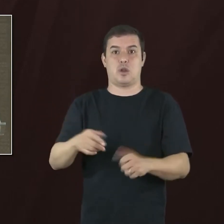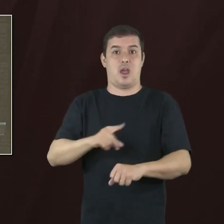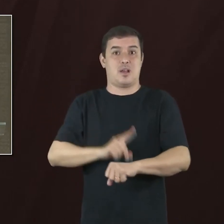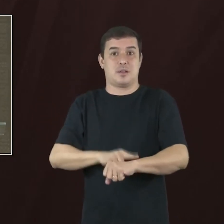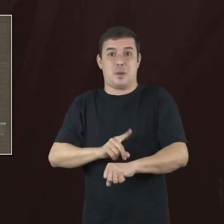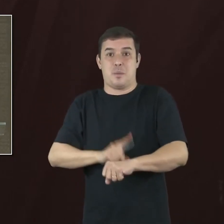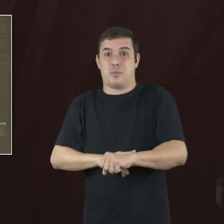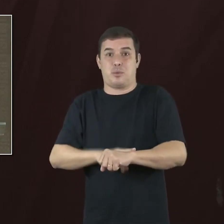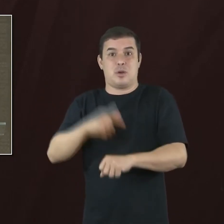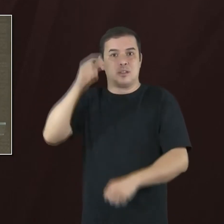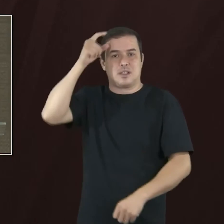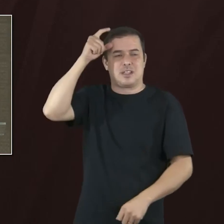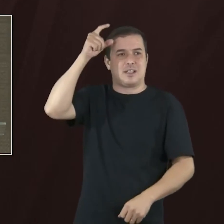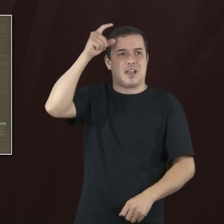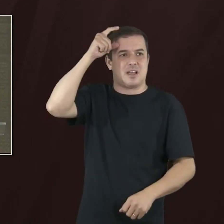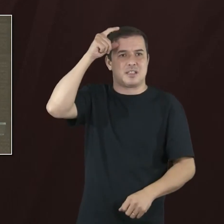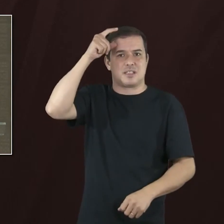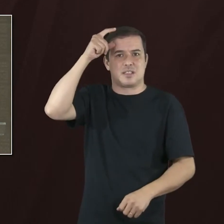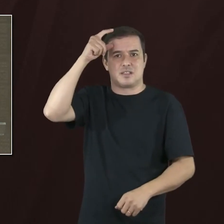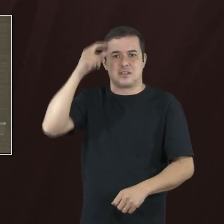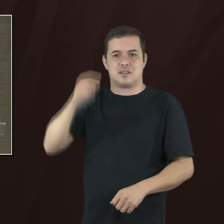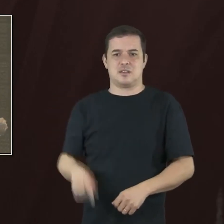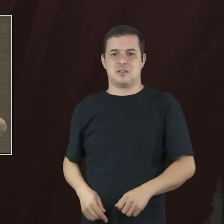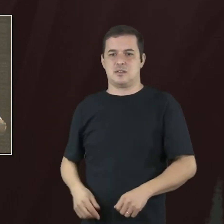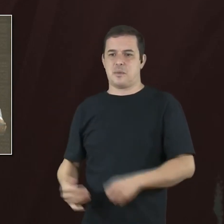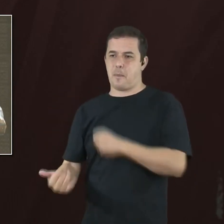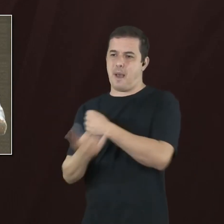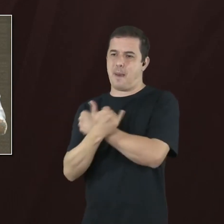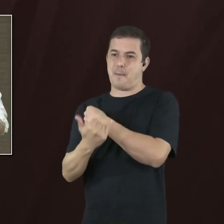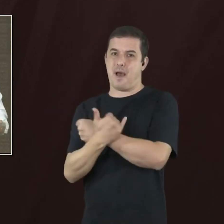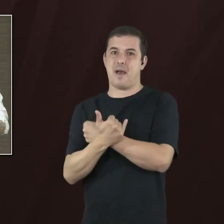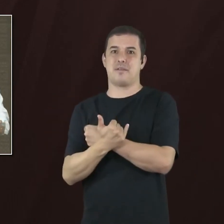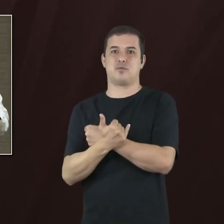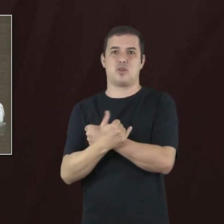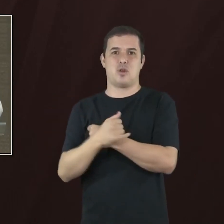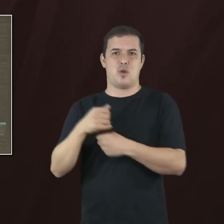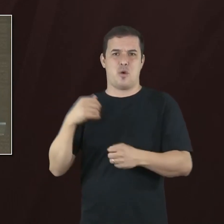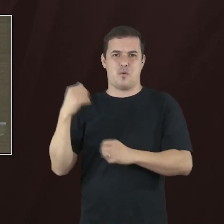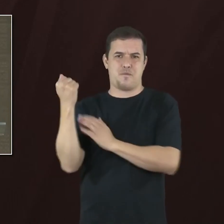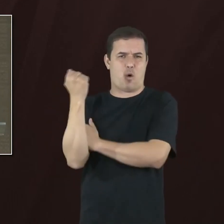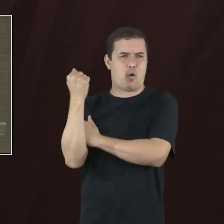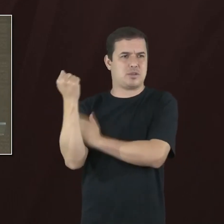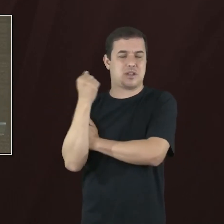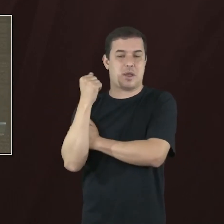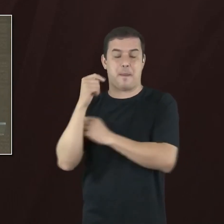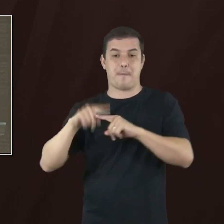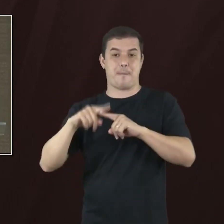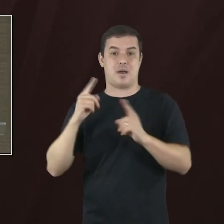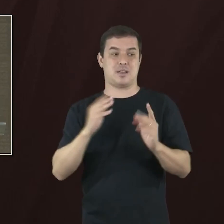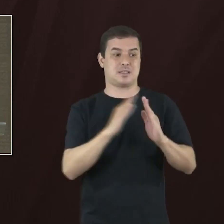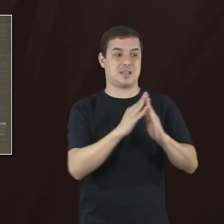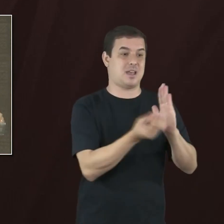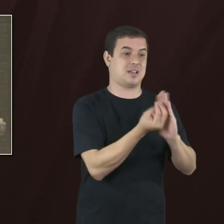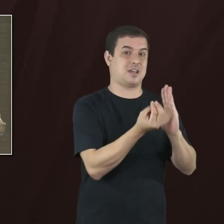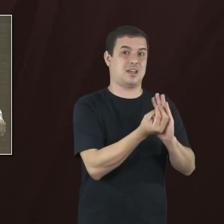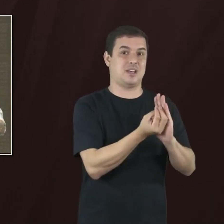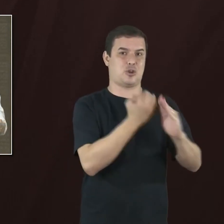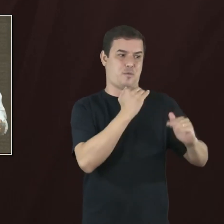Irmãos, Satanás vai vir com todas as forças para lutar contra nós. Mas, irmãos, ele não vai vencer a igreja